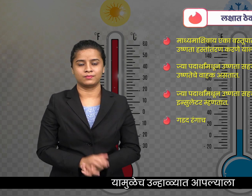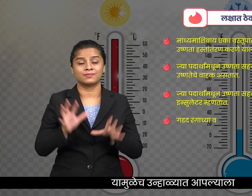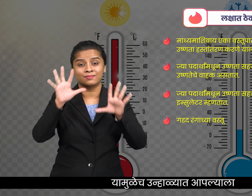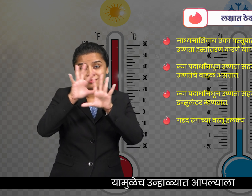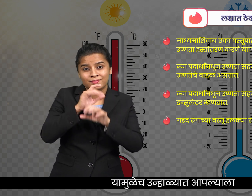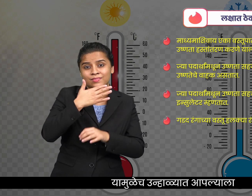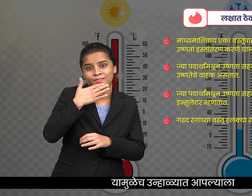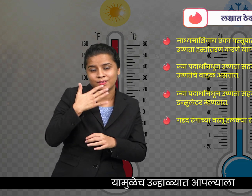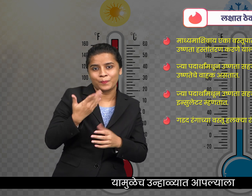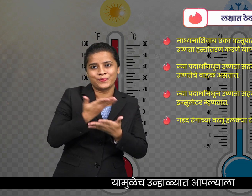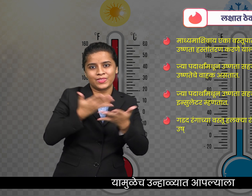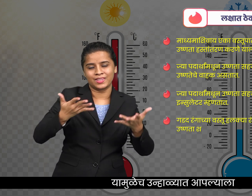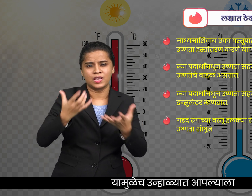यामुळेच उन्हाळ्यात आपल्याला